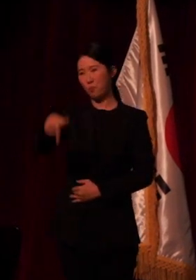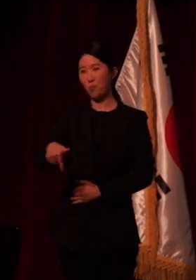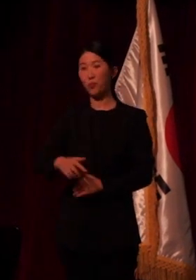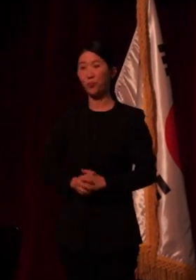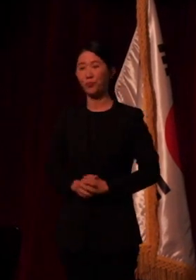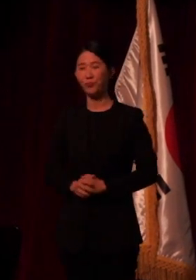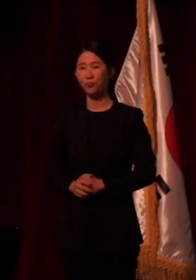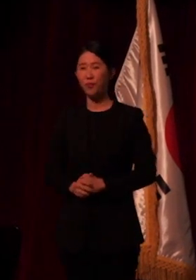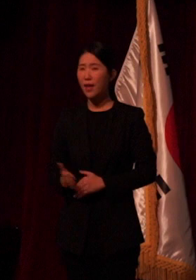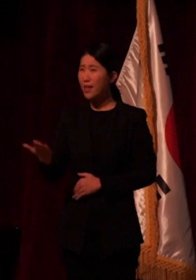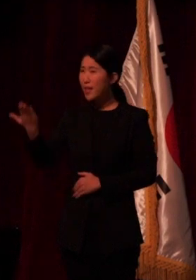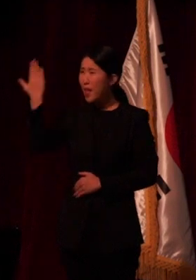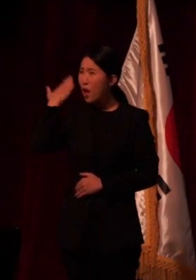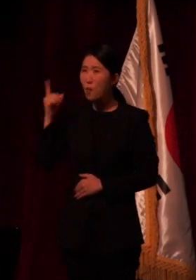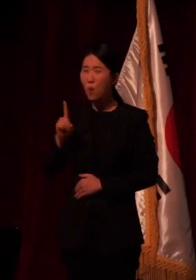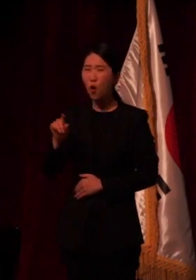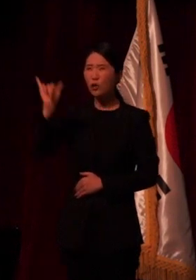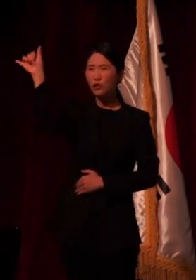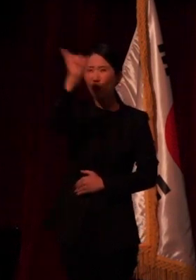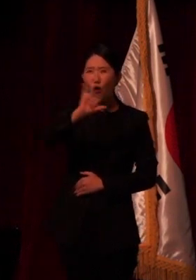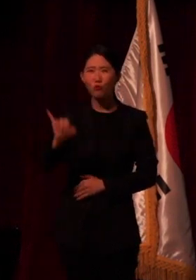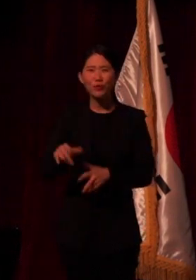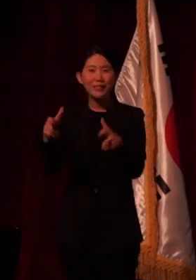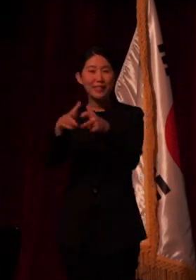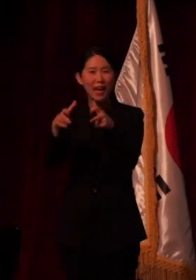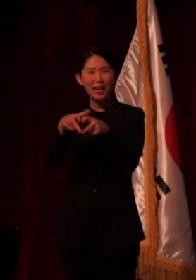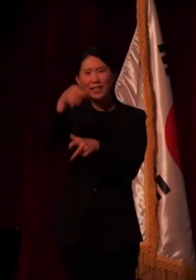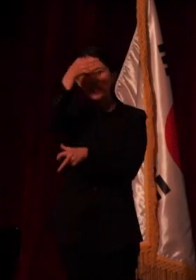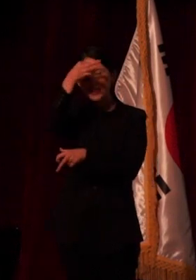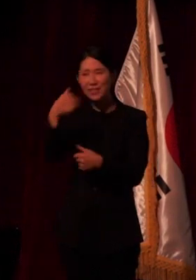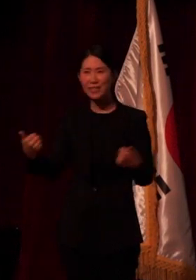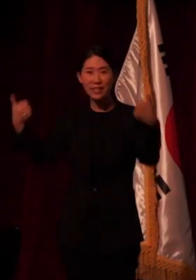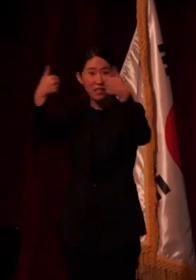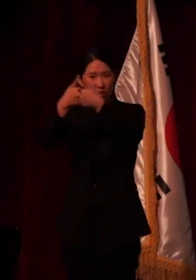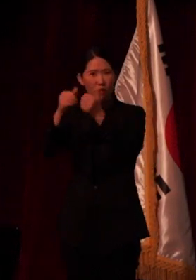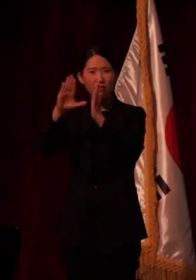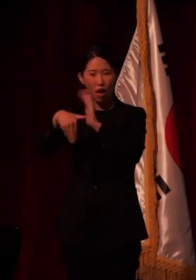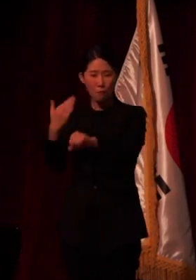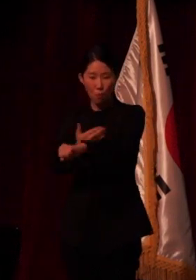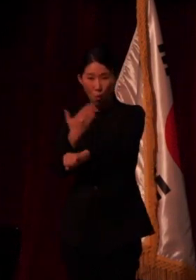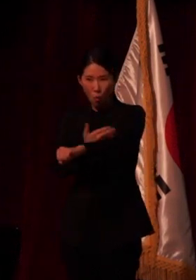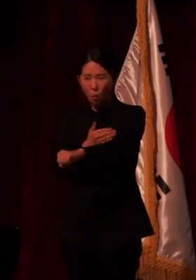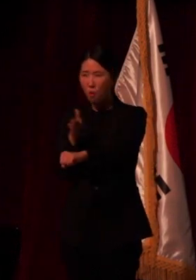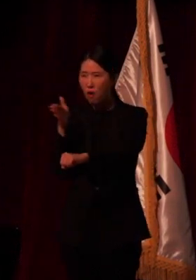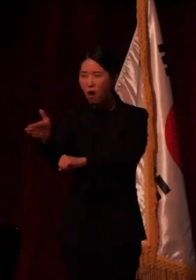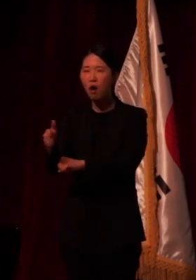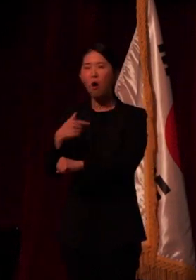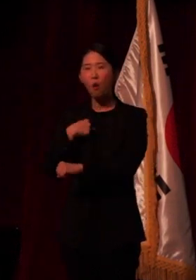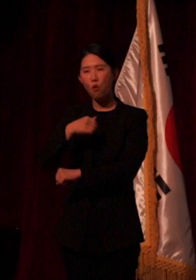소시적에 전국 장애자 기능 경기대회에서 우수한 성적을 거두기도 했습니다.